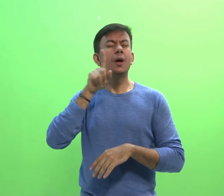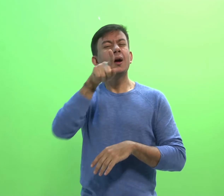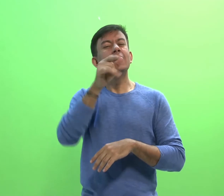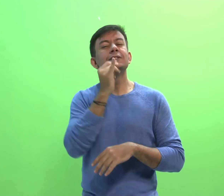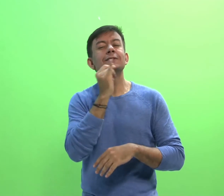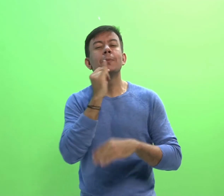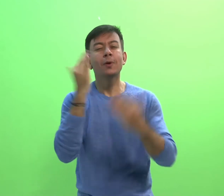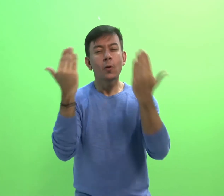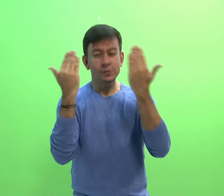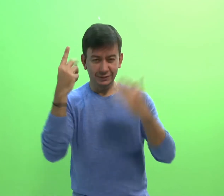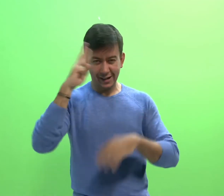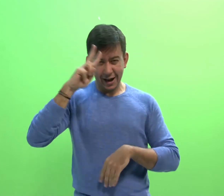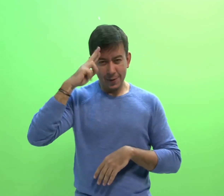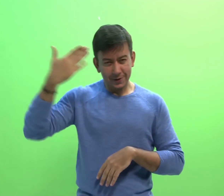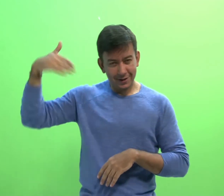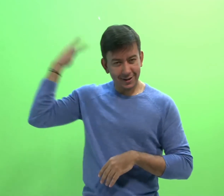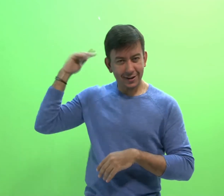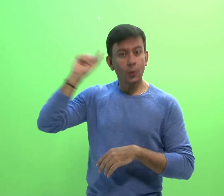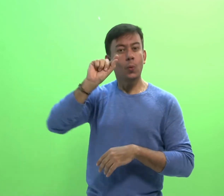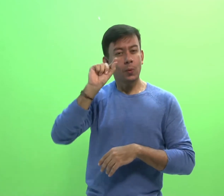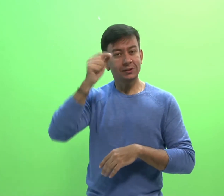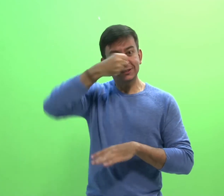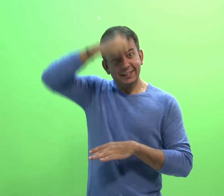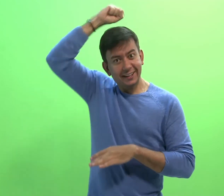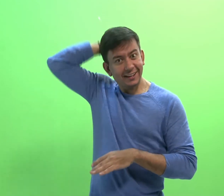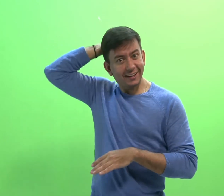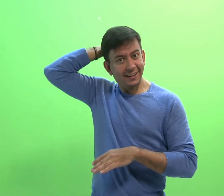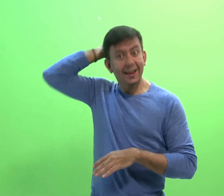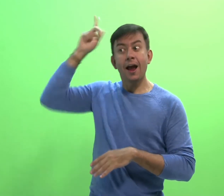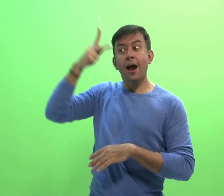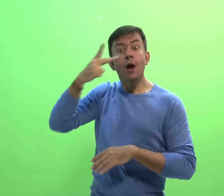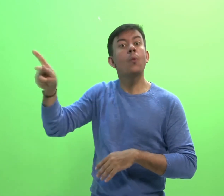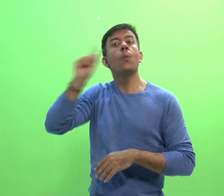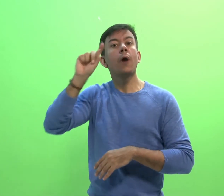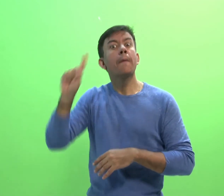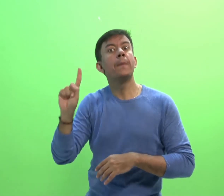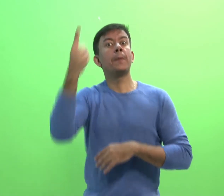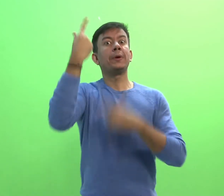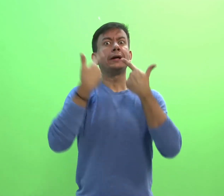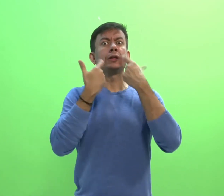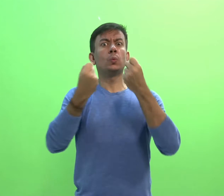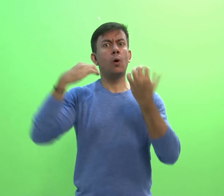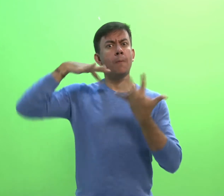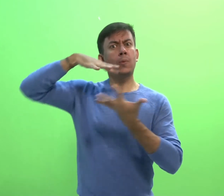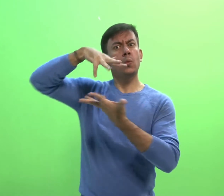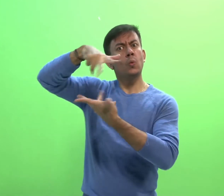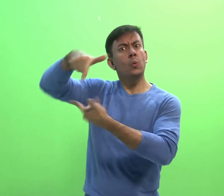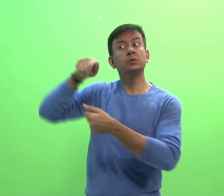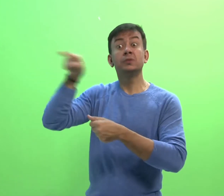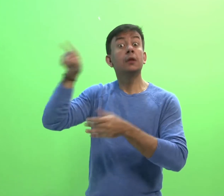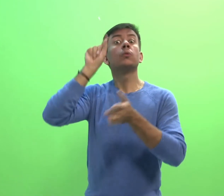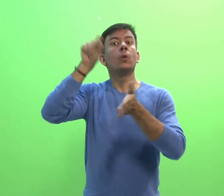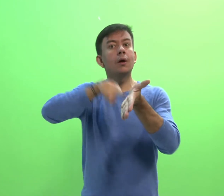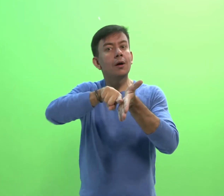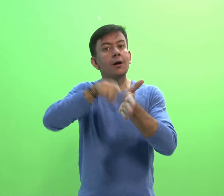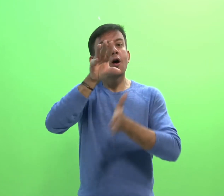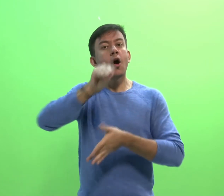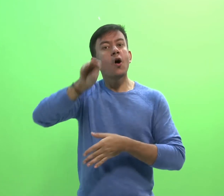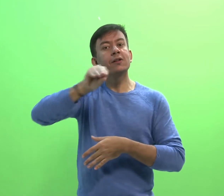Saussure, ele foi o pai da linguística? Então, ele é o pai da linguística mundial. Ele pesquisou as línguas orais. Então,